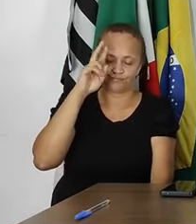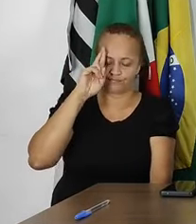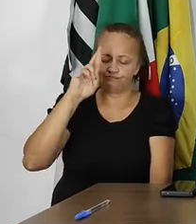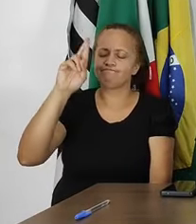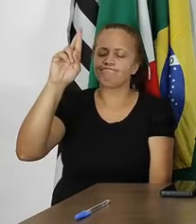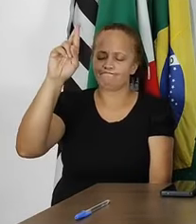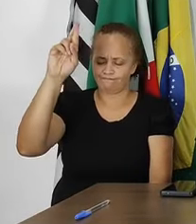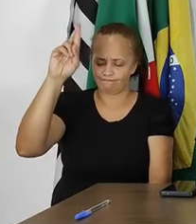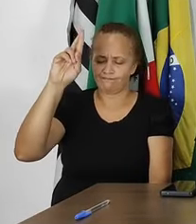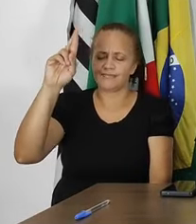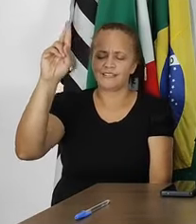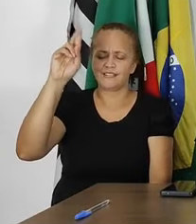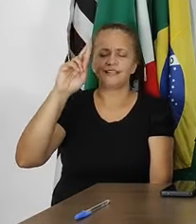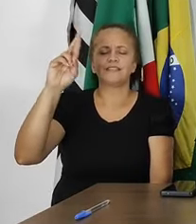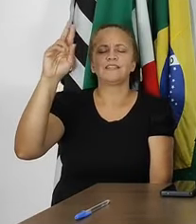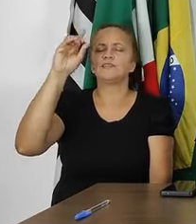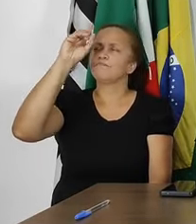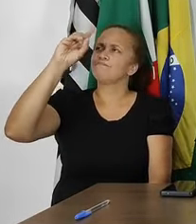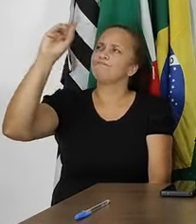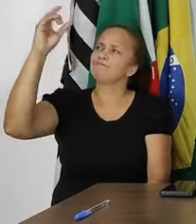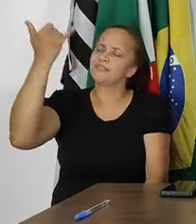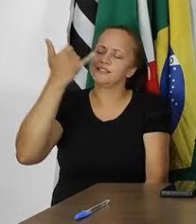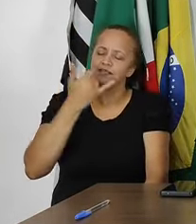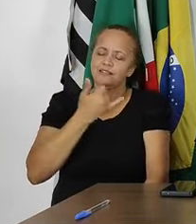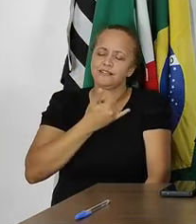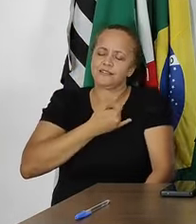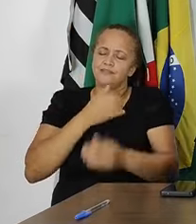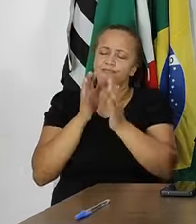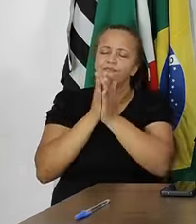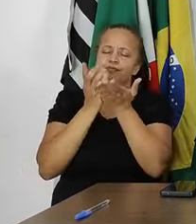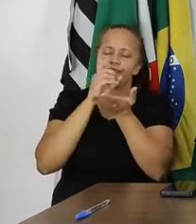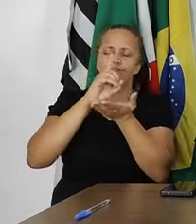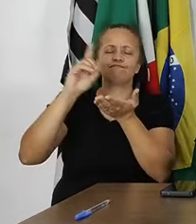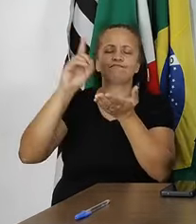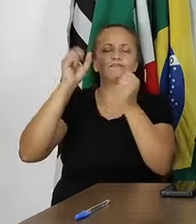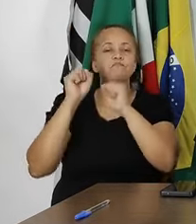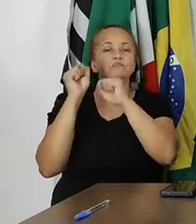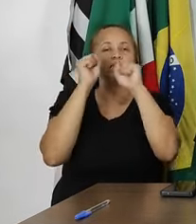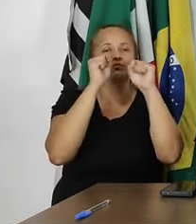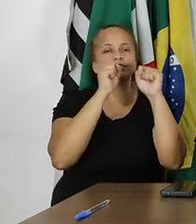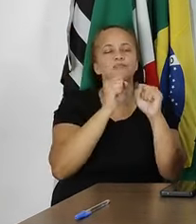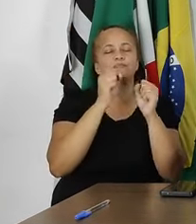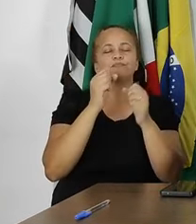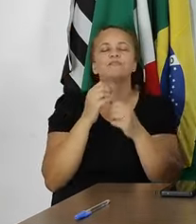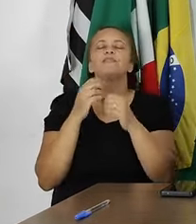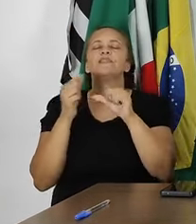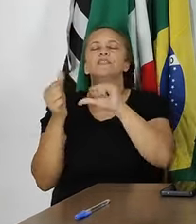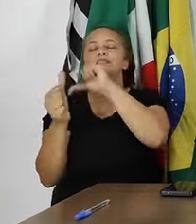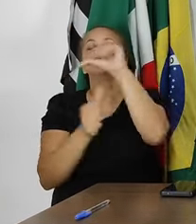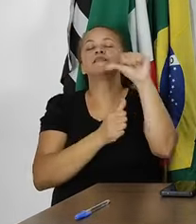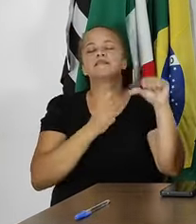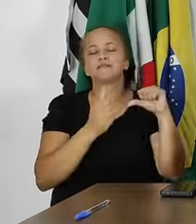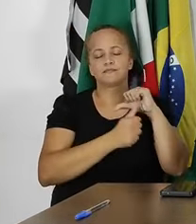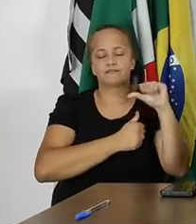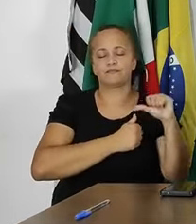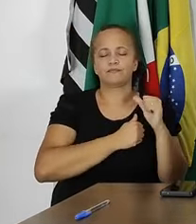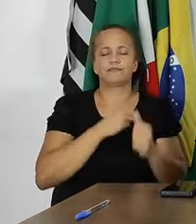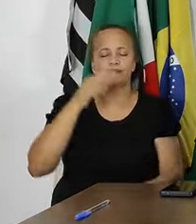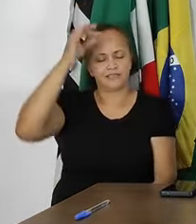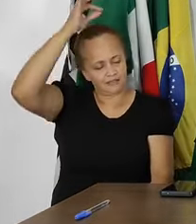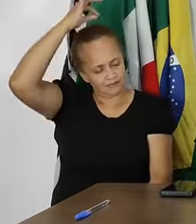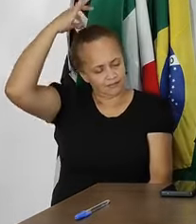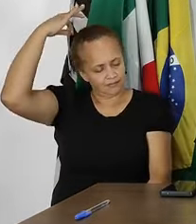recebendo e sendo ministrados por Sua palavra, que é poderosa, que é viva e que é eficaz. Pedimos ao Senhor Espírito Santo que fale